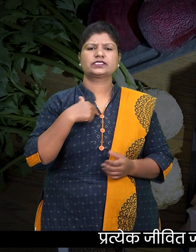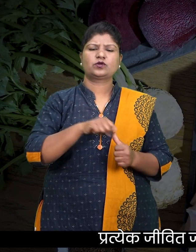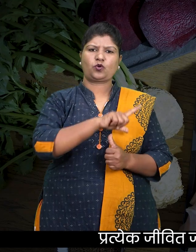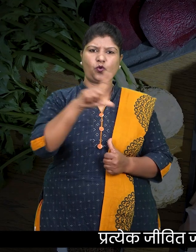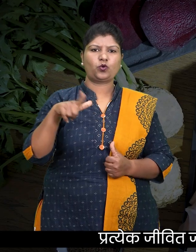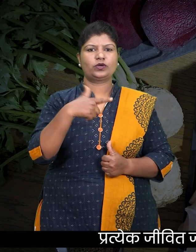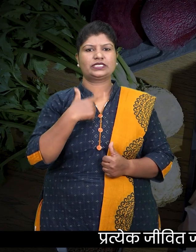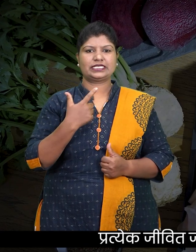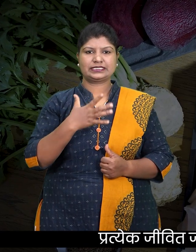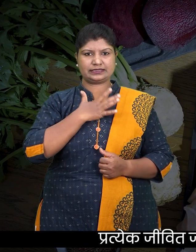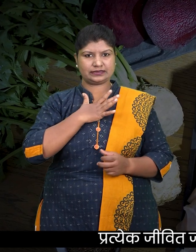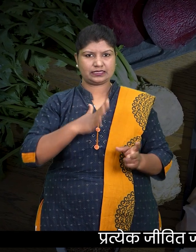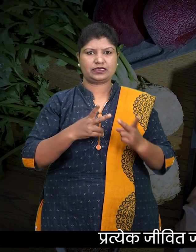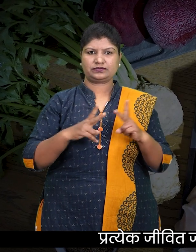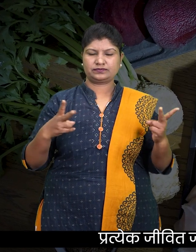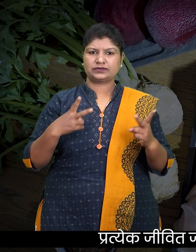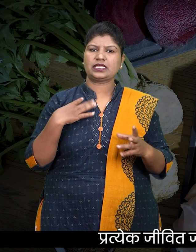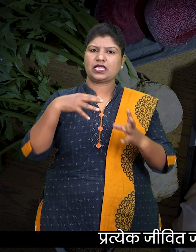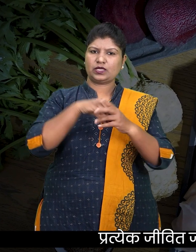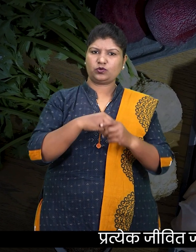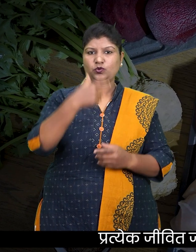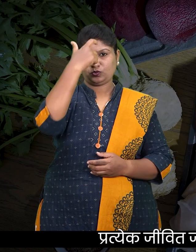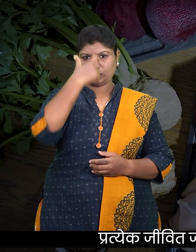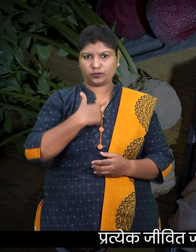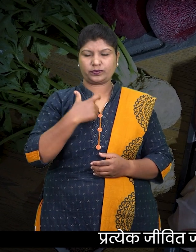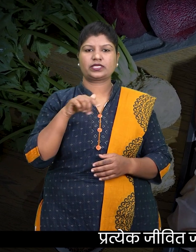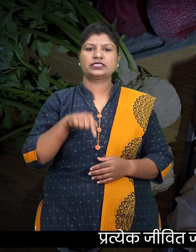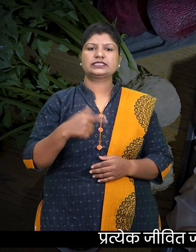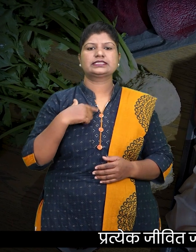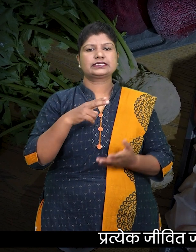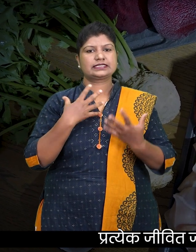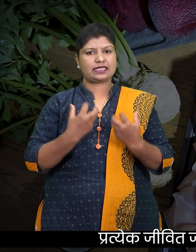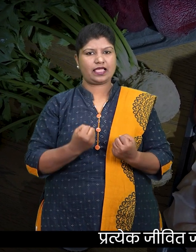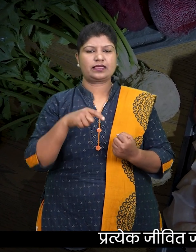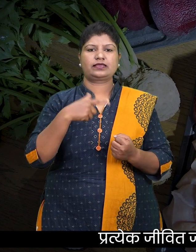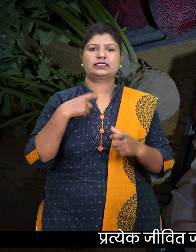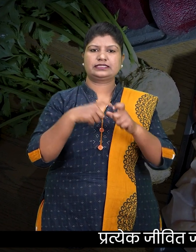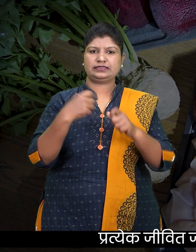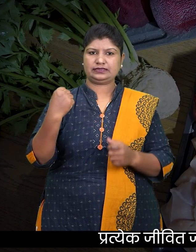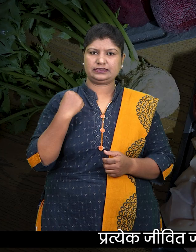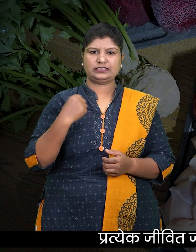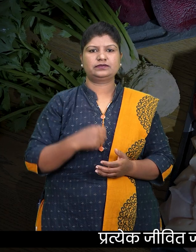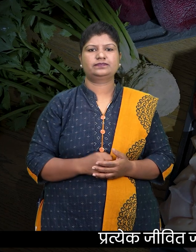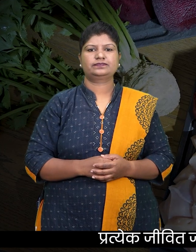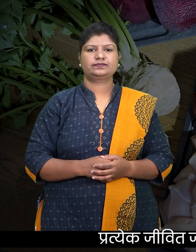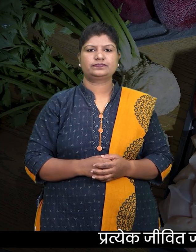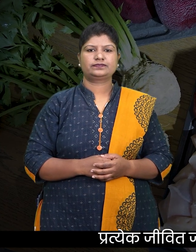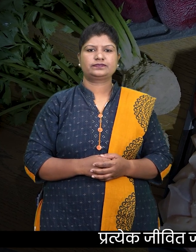प्रत्येक जीवित जीव, मानव सहित, ऊर्जा की आवश्यकता होती है।